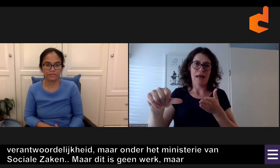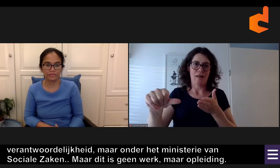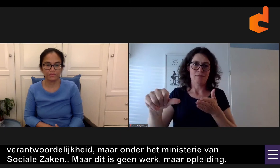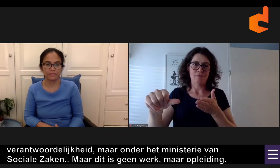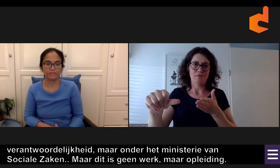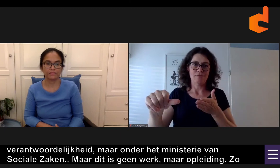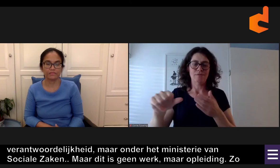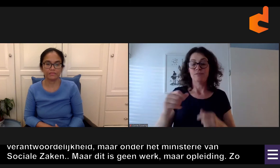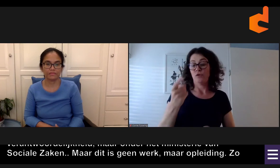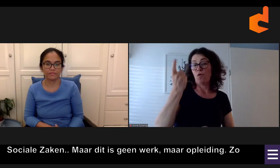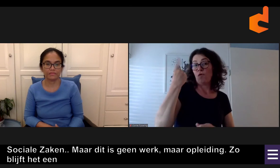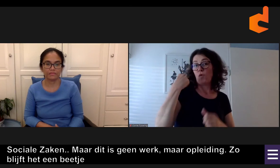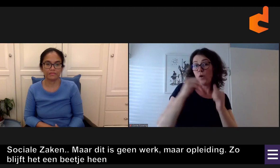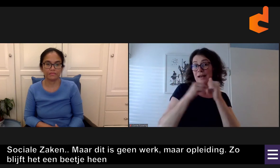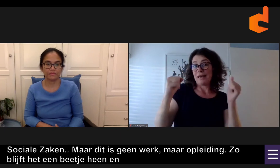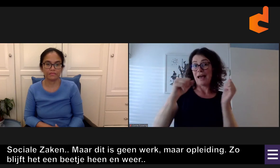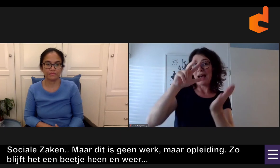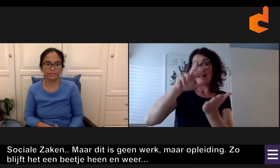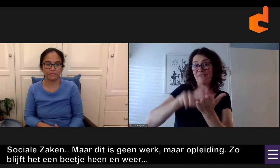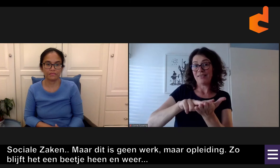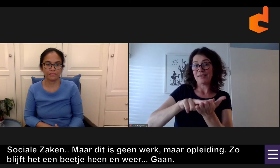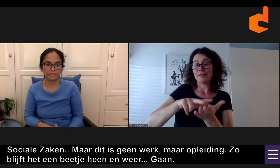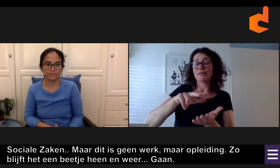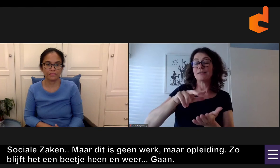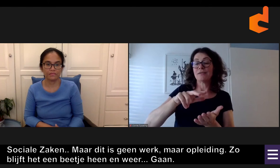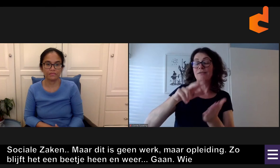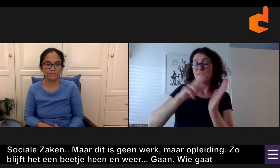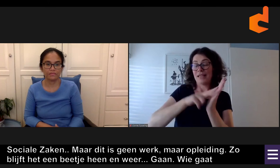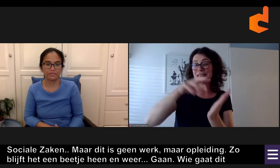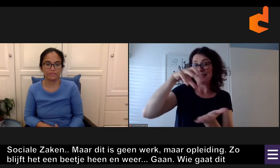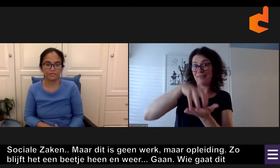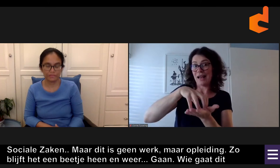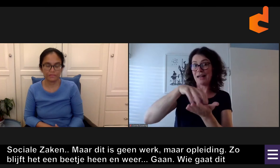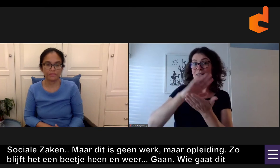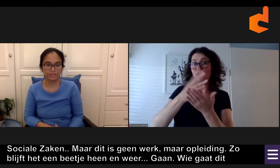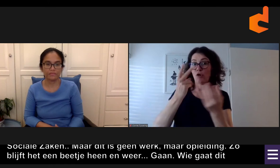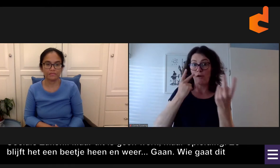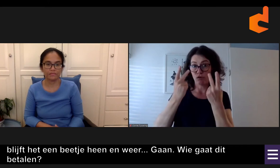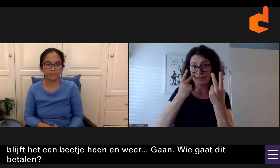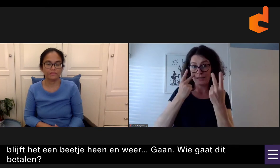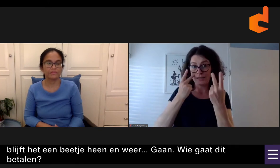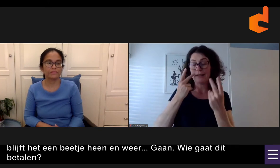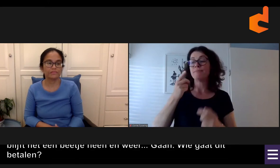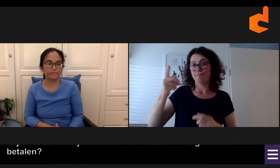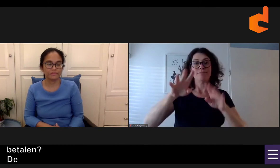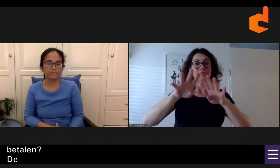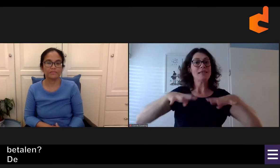een heen en weer gaande zaak. Wie gaat dit betalen? De wet centralisatie of